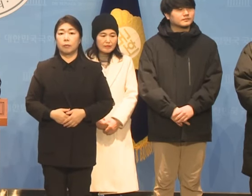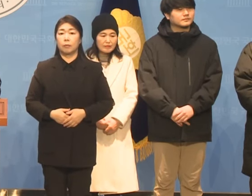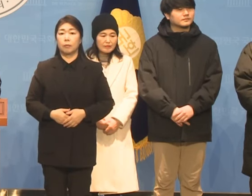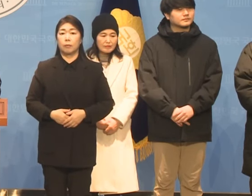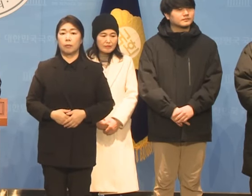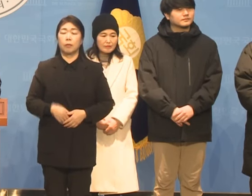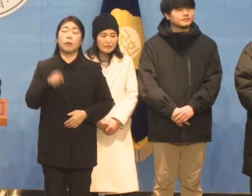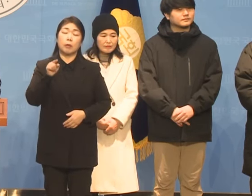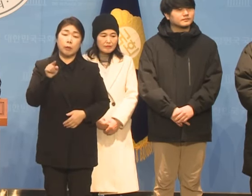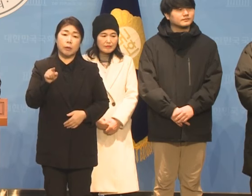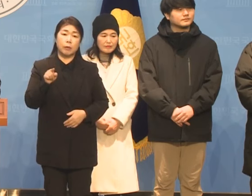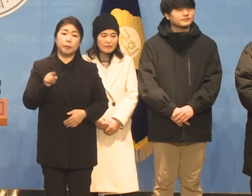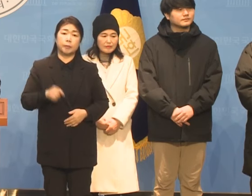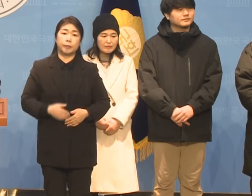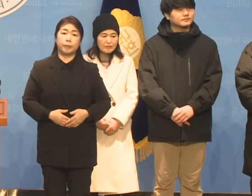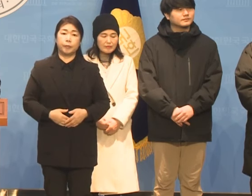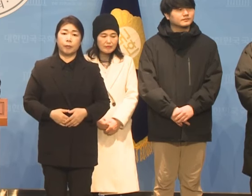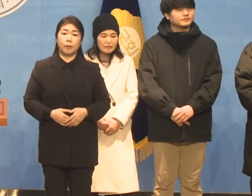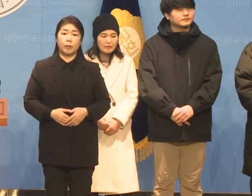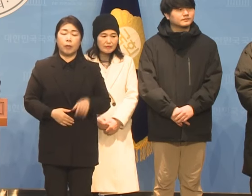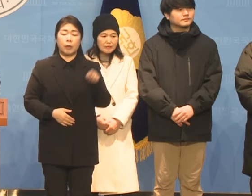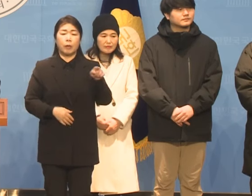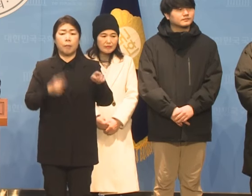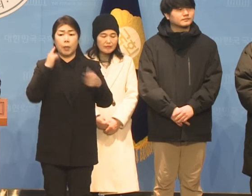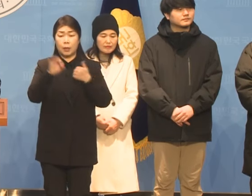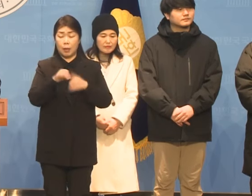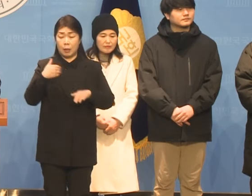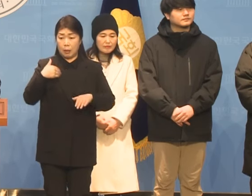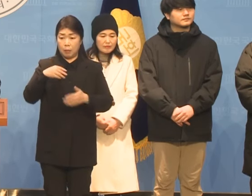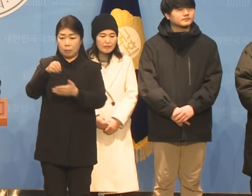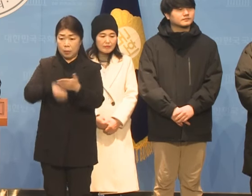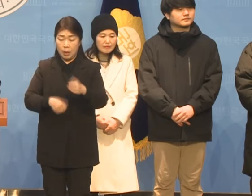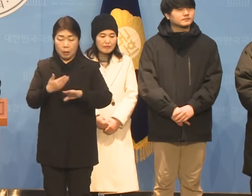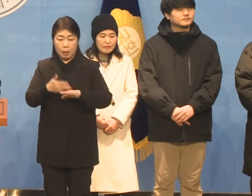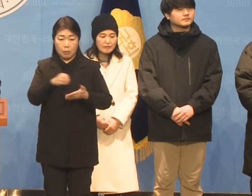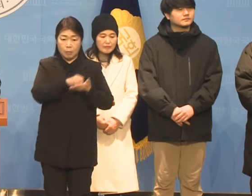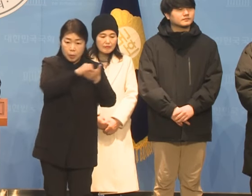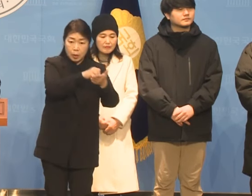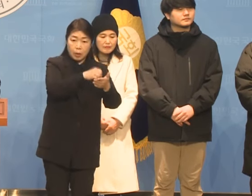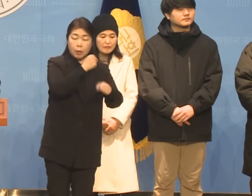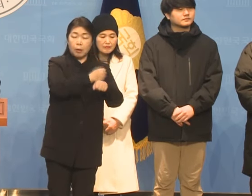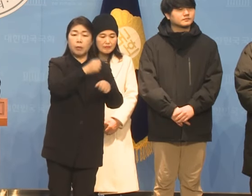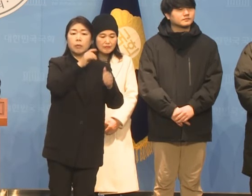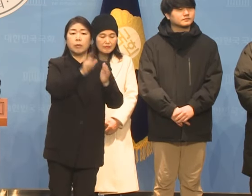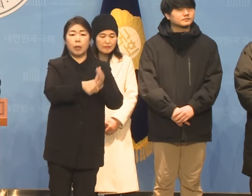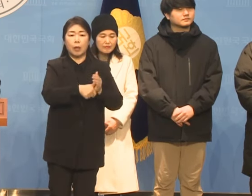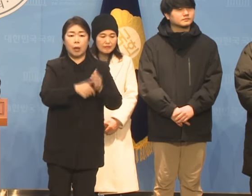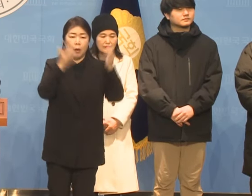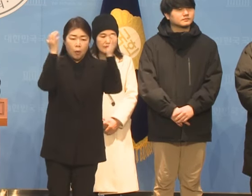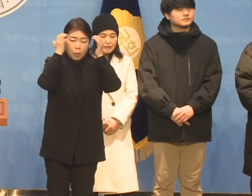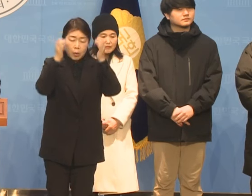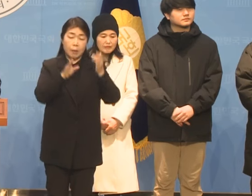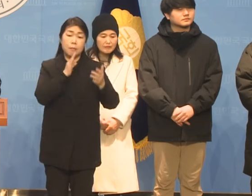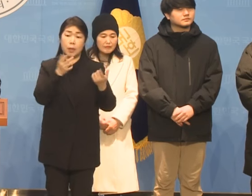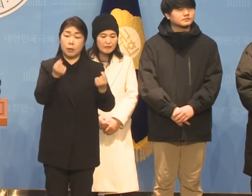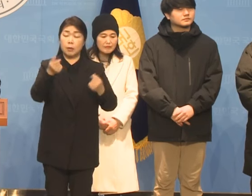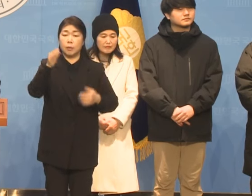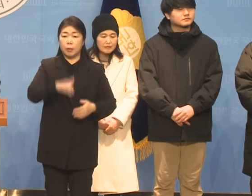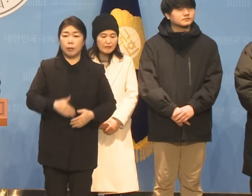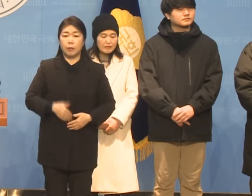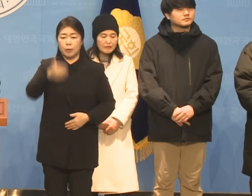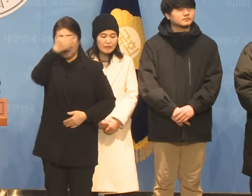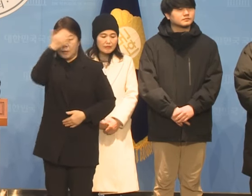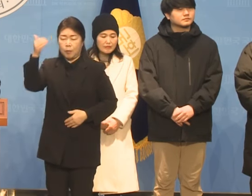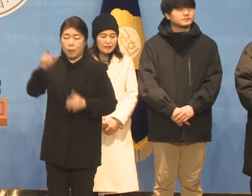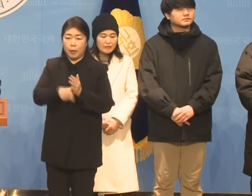이것이 비록 험난한 길일지라도 젊은 시절 계란으로 바위를 던지는, 바위를